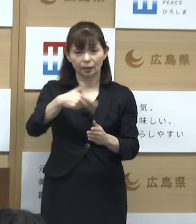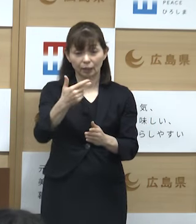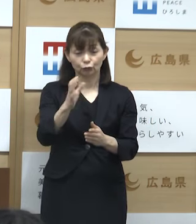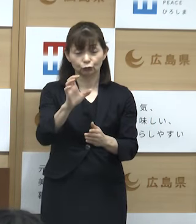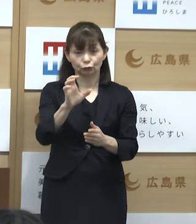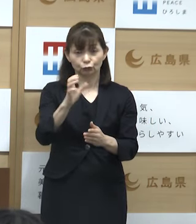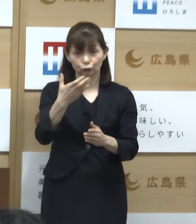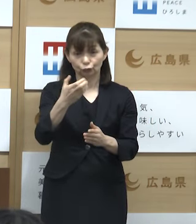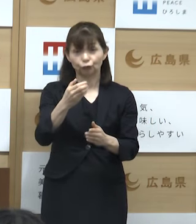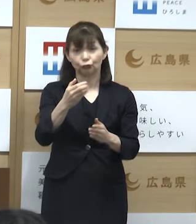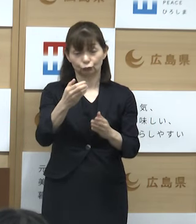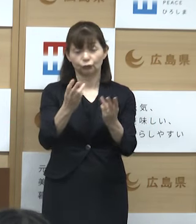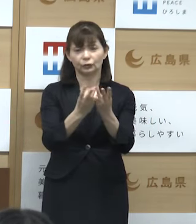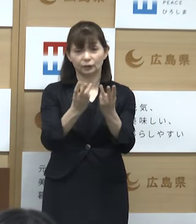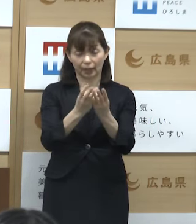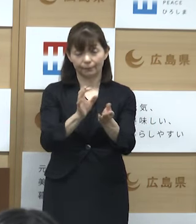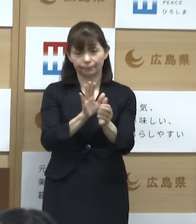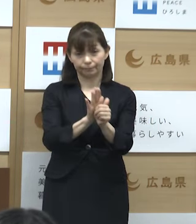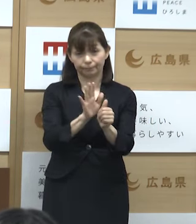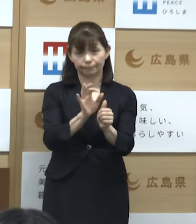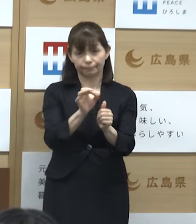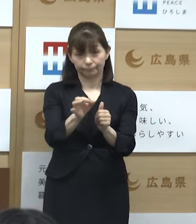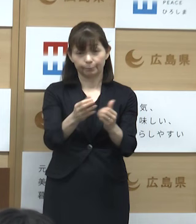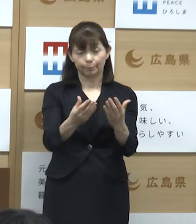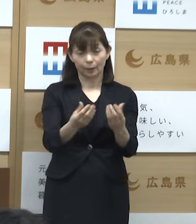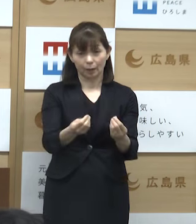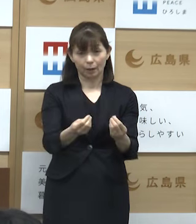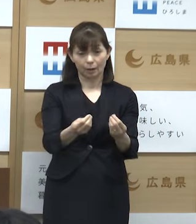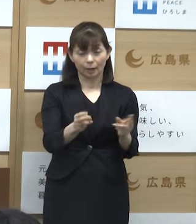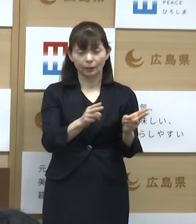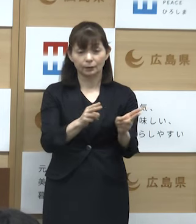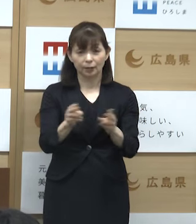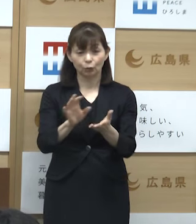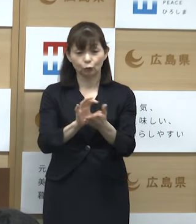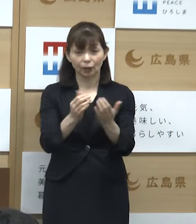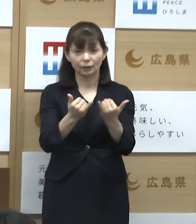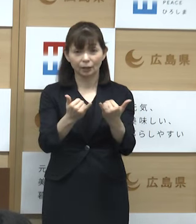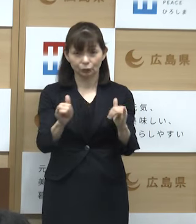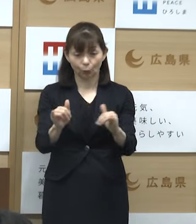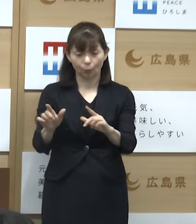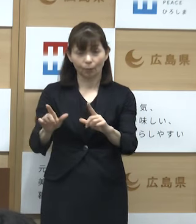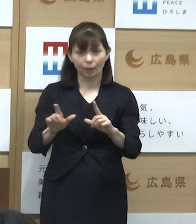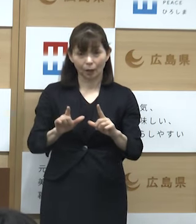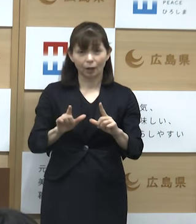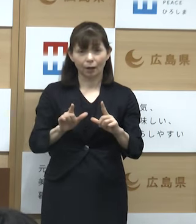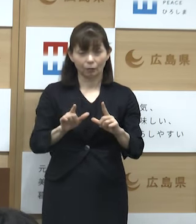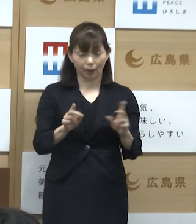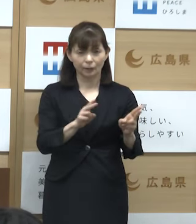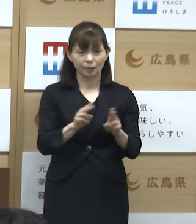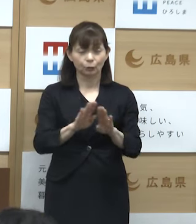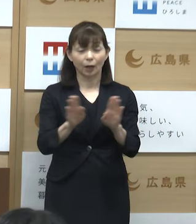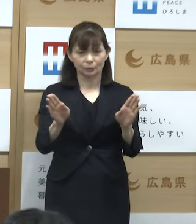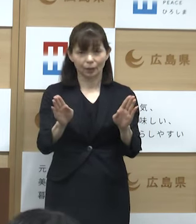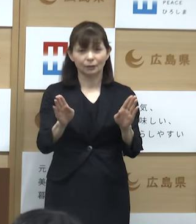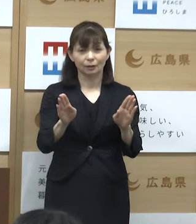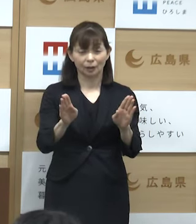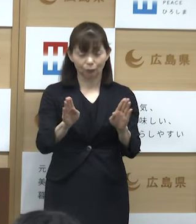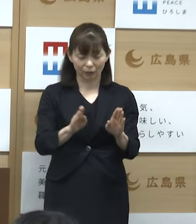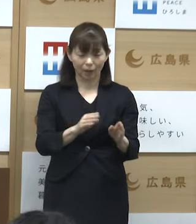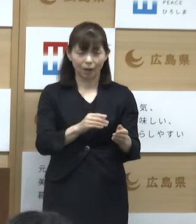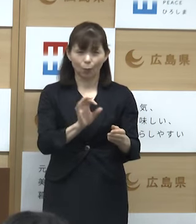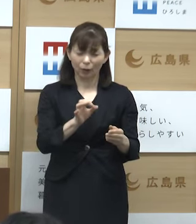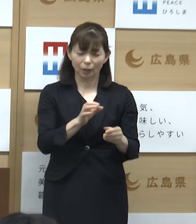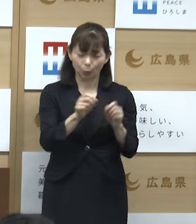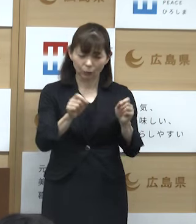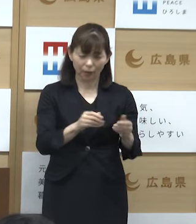。実際に制度を活用した方からは、制度があることで選択肢が広がったという声もいただいており